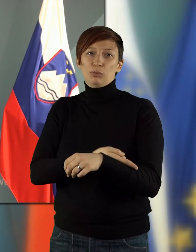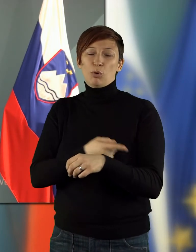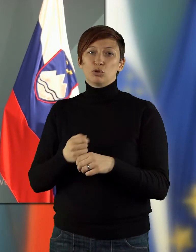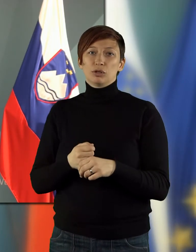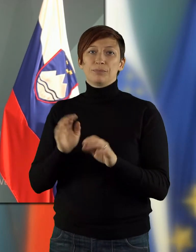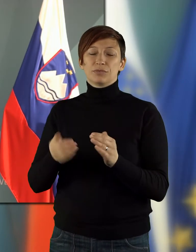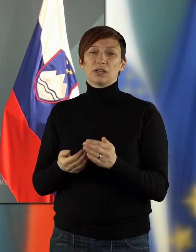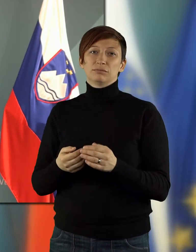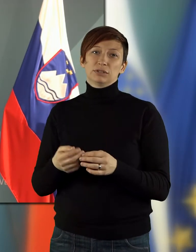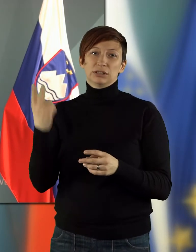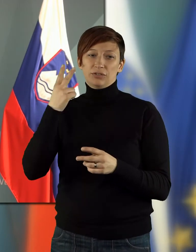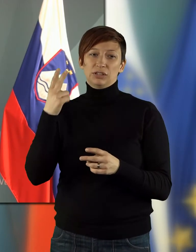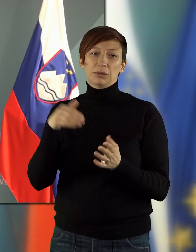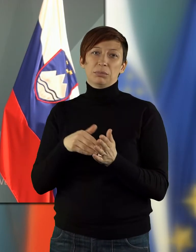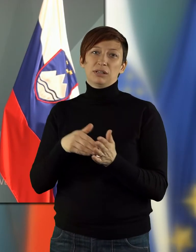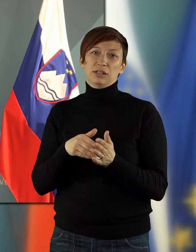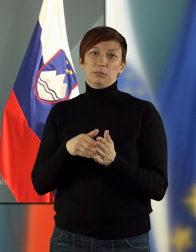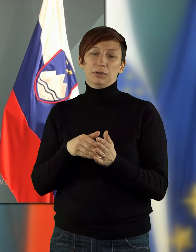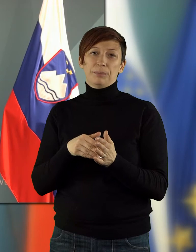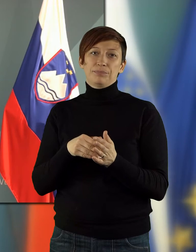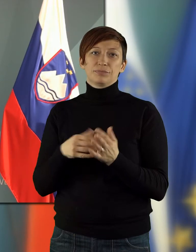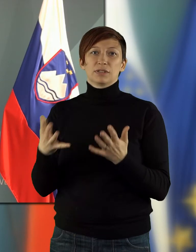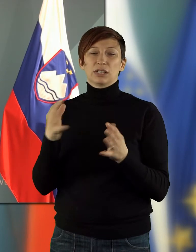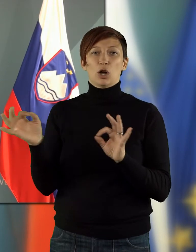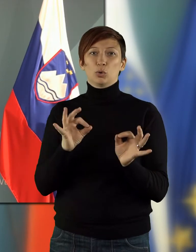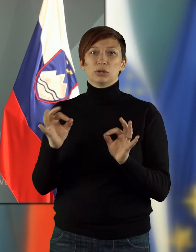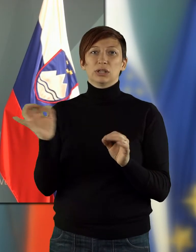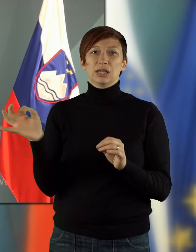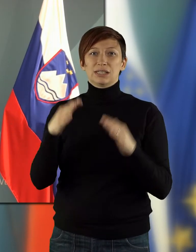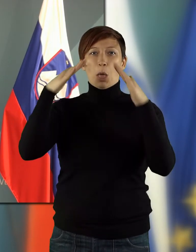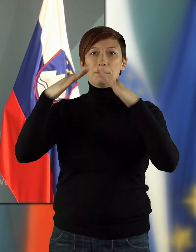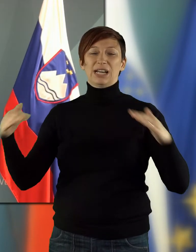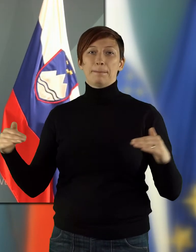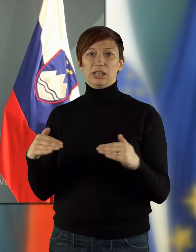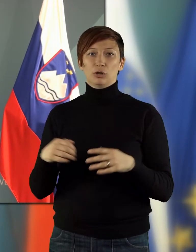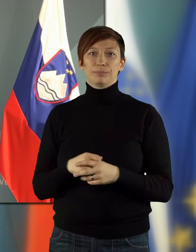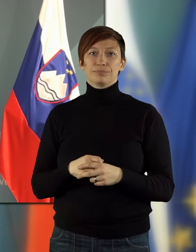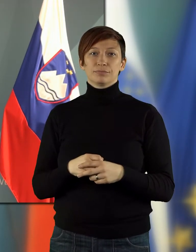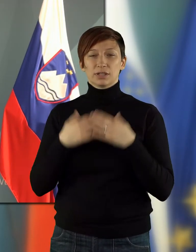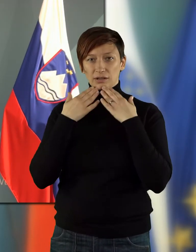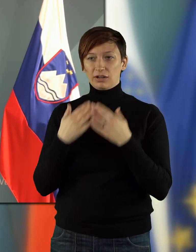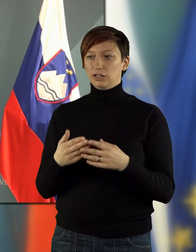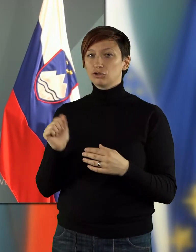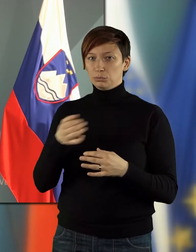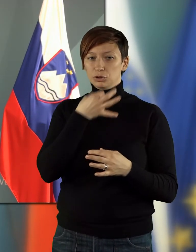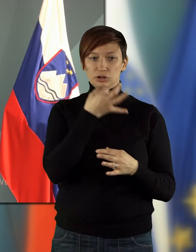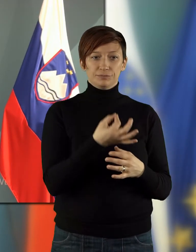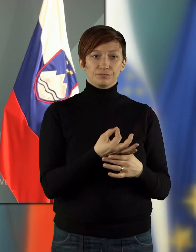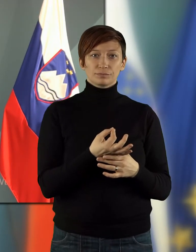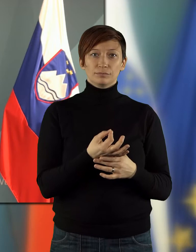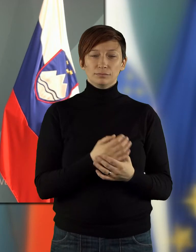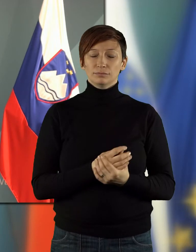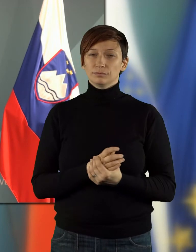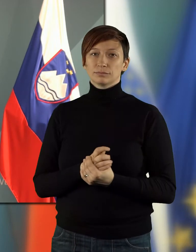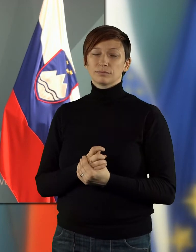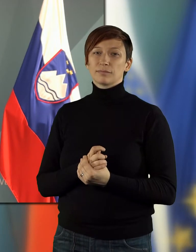kar je v njihovi moči, da zagotovo pa je potrebno nekako urediti celotno piramido. Hvala,